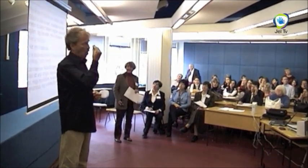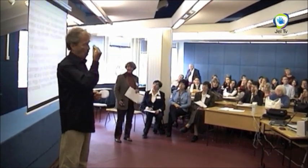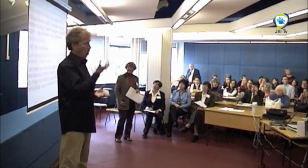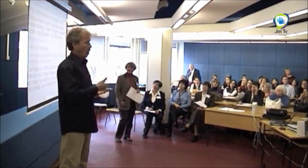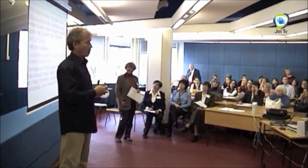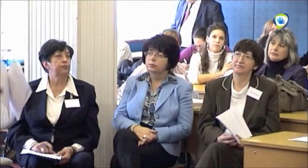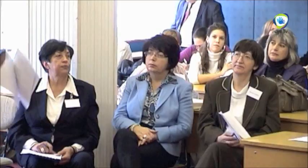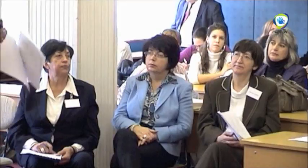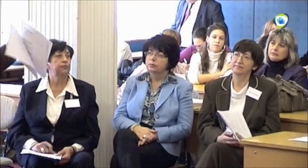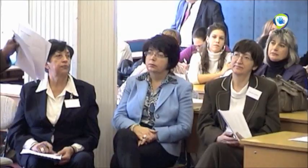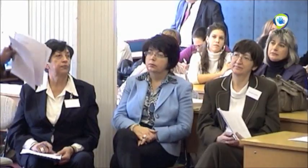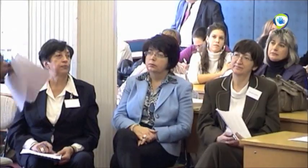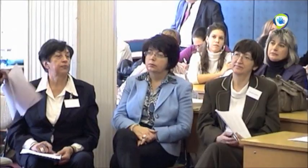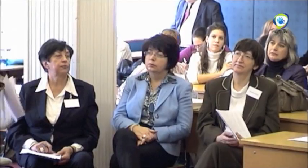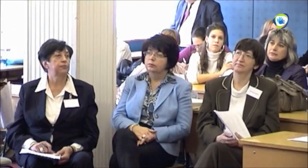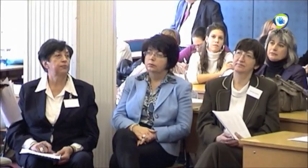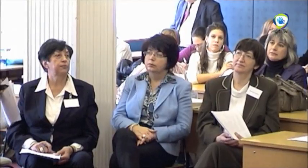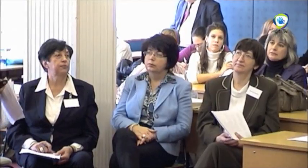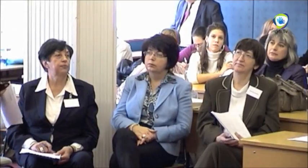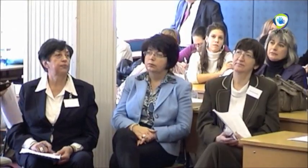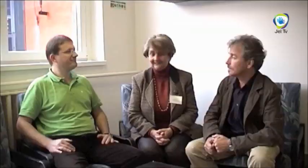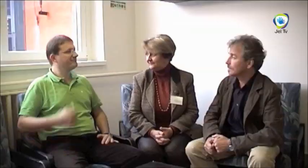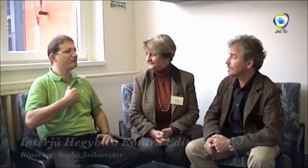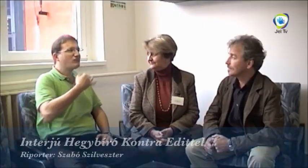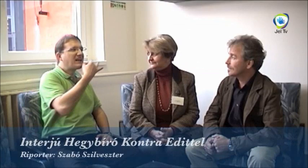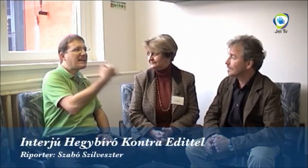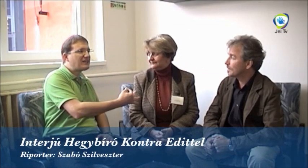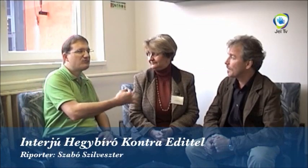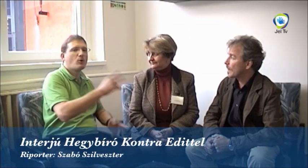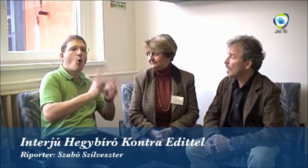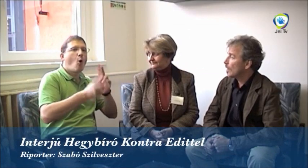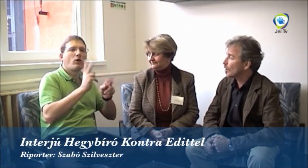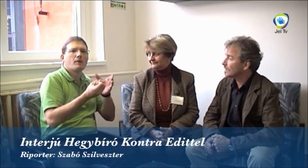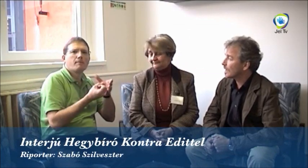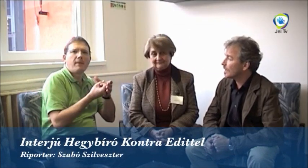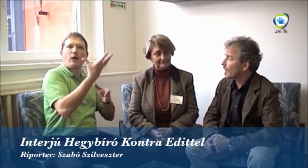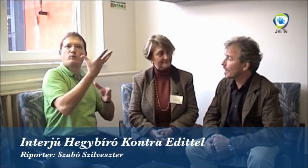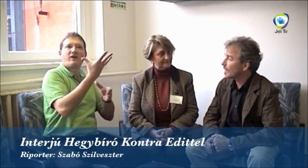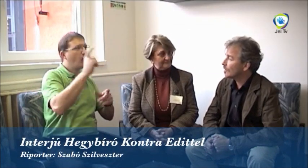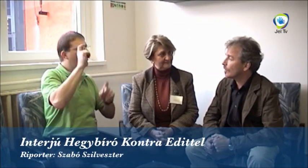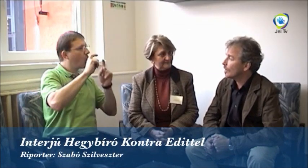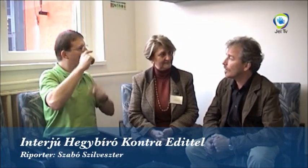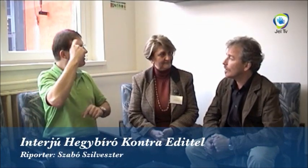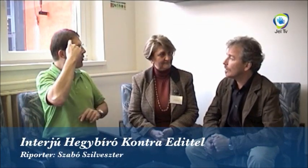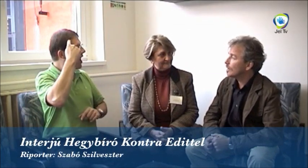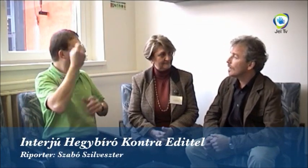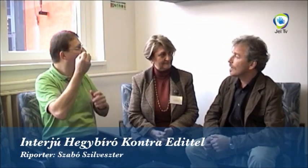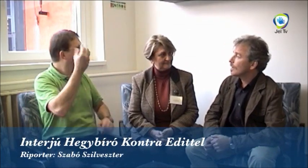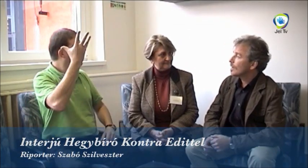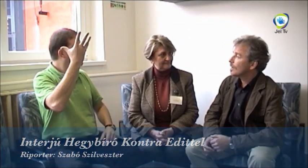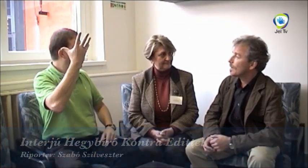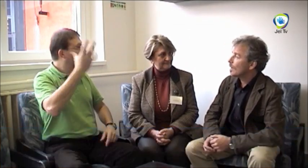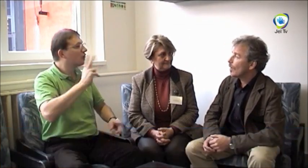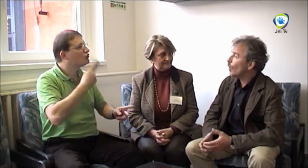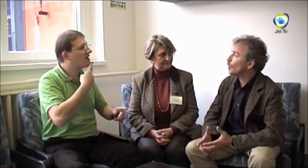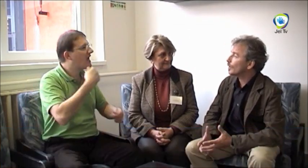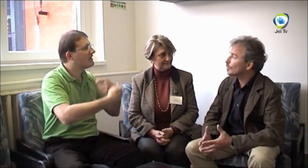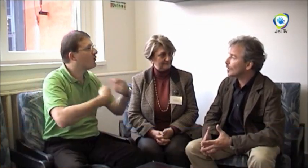először is a három lábú asztalunk harc. Azt szeretném megkérdezni, hogy hogy jött az ötlet